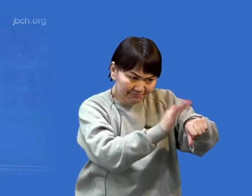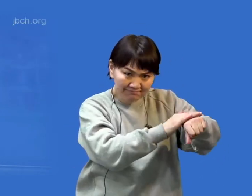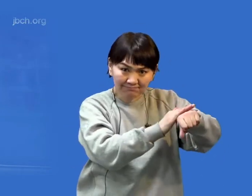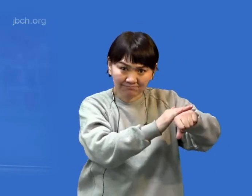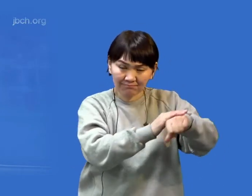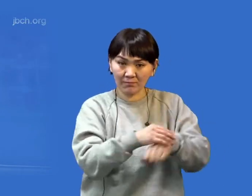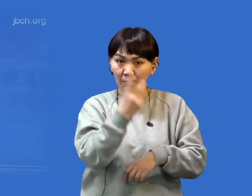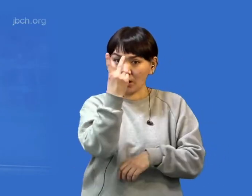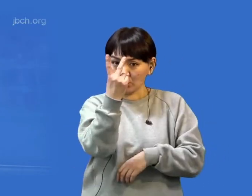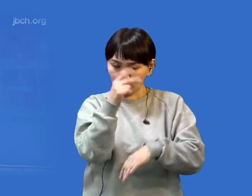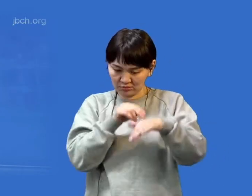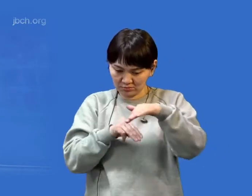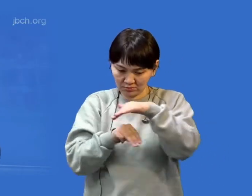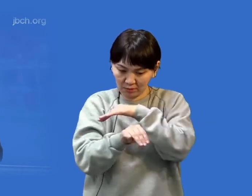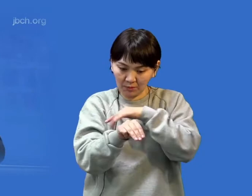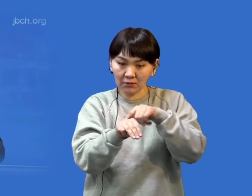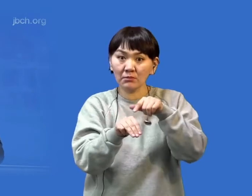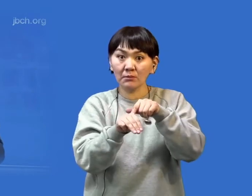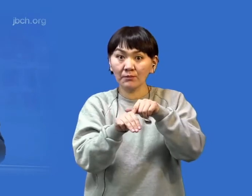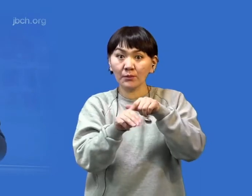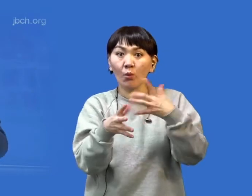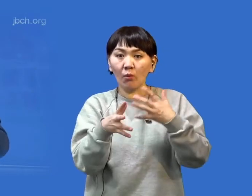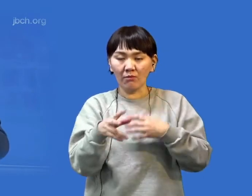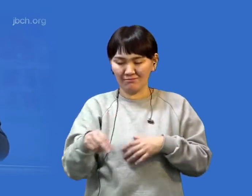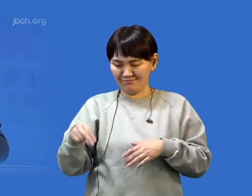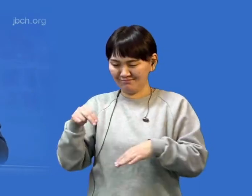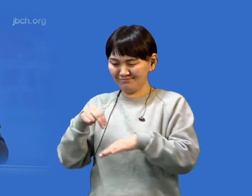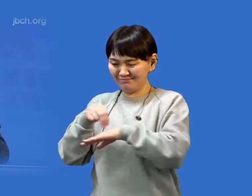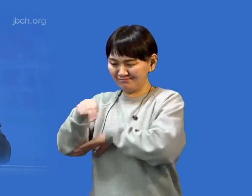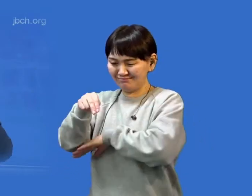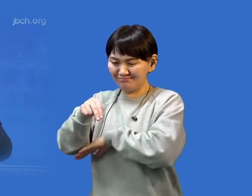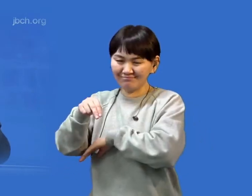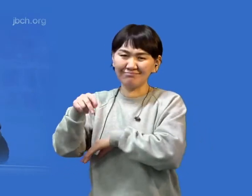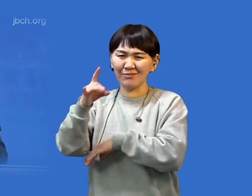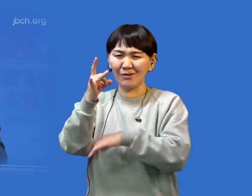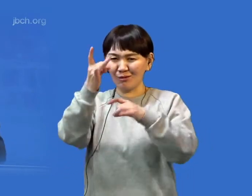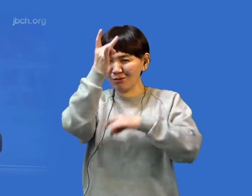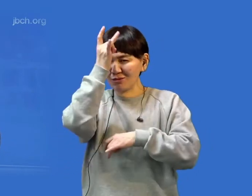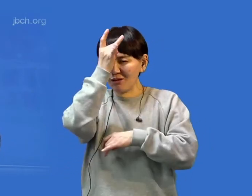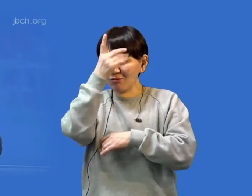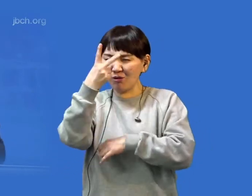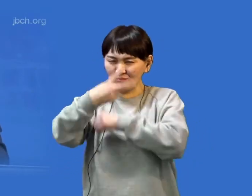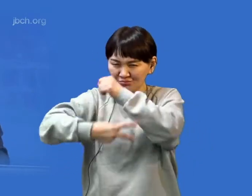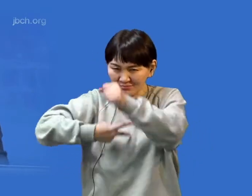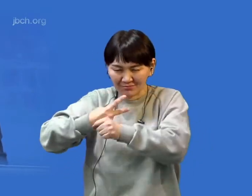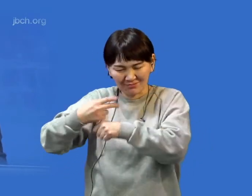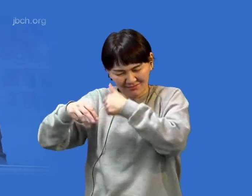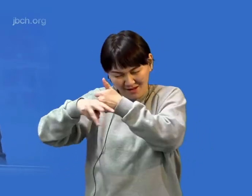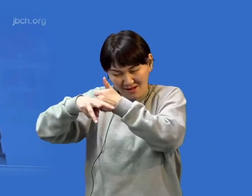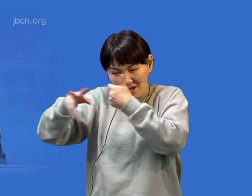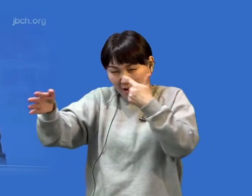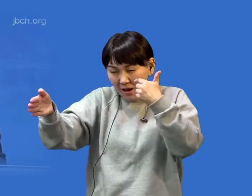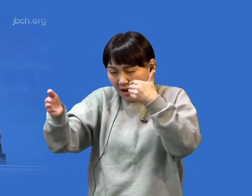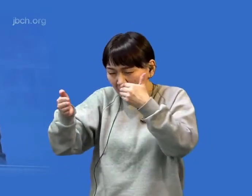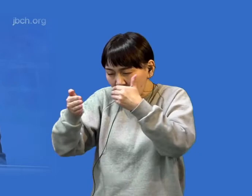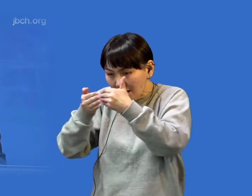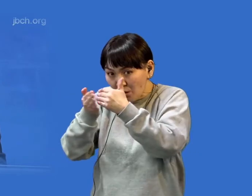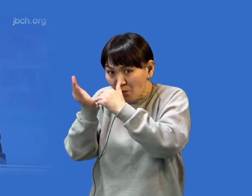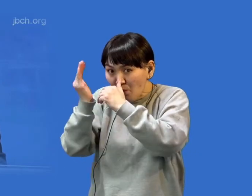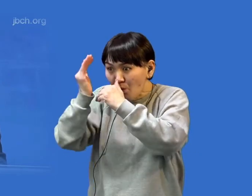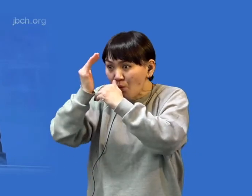2 дугаар Тимот гэж байгаа нь Илж Паул Ромд тийм ээ 2 жилийн хугацаанд сайн мэдээ тарааж байгаад өгөхийнхаа яг өмнө явуулсан